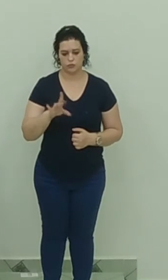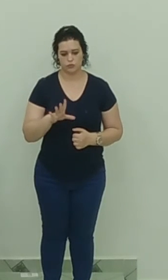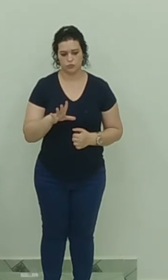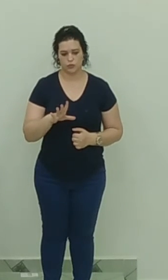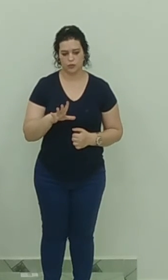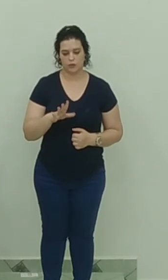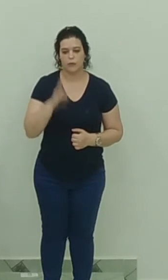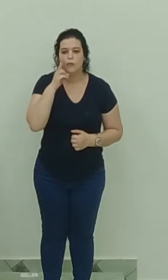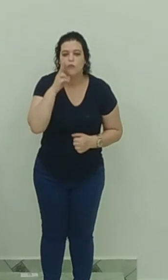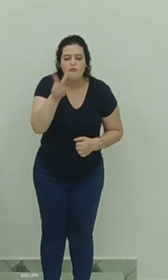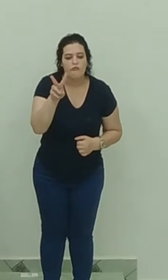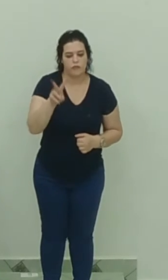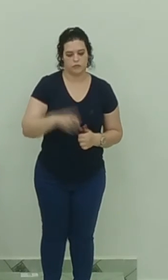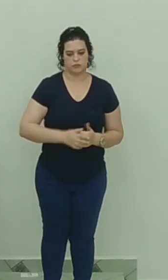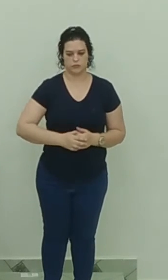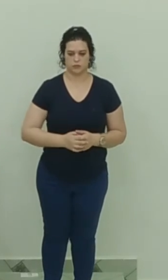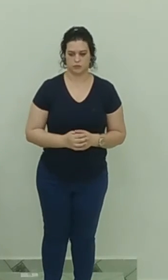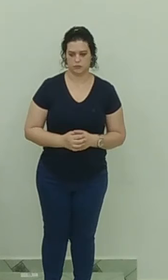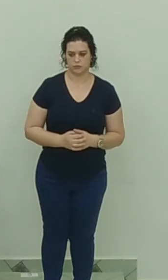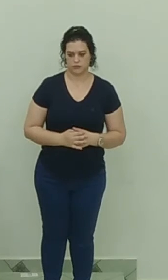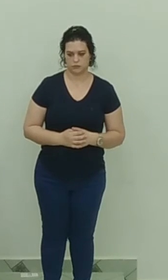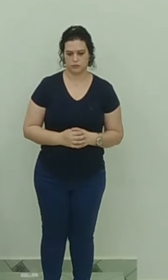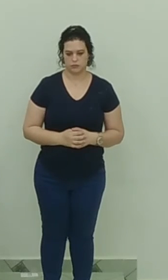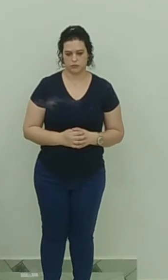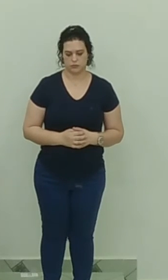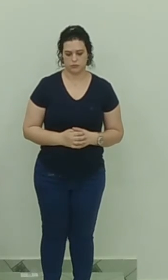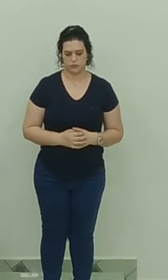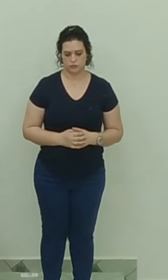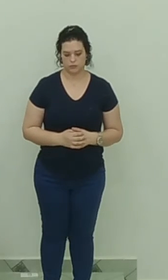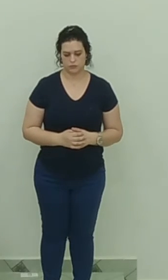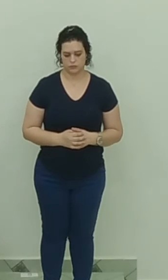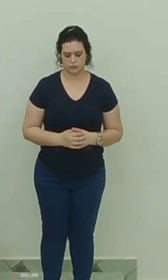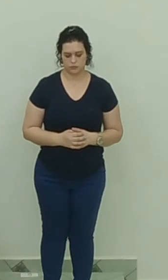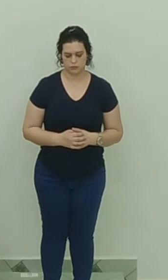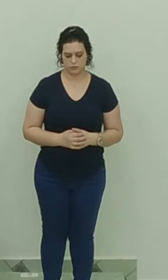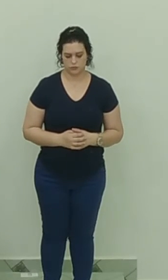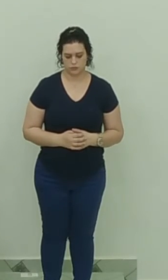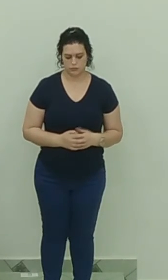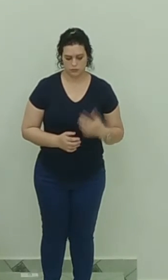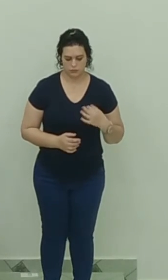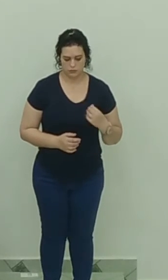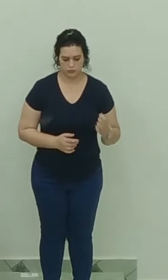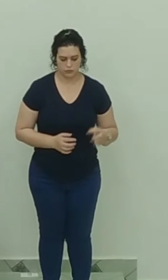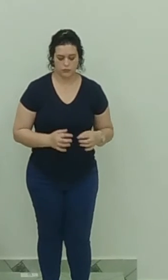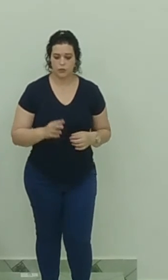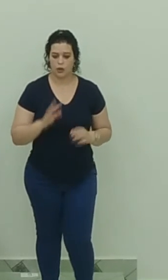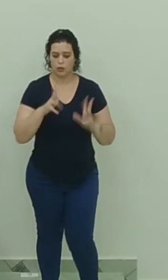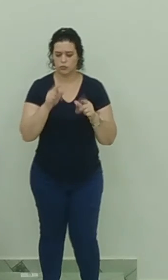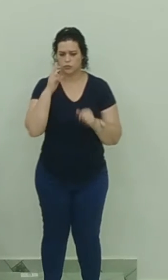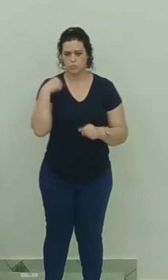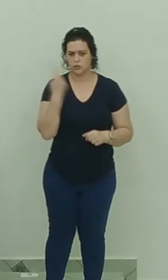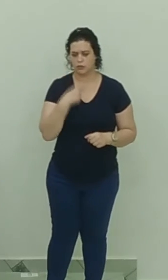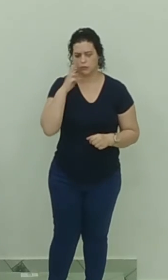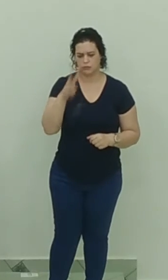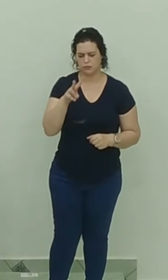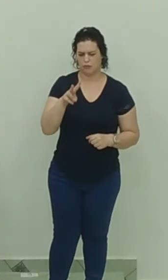que vemos. O mundo, o que nós vemos, a